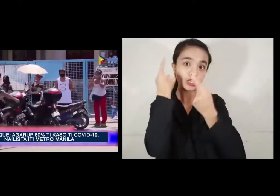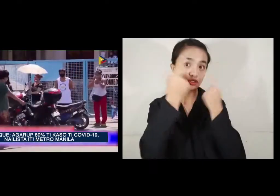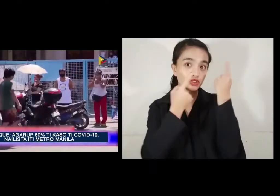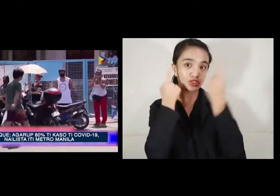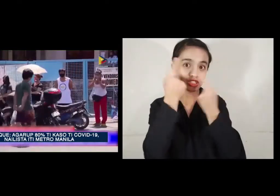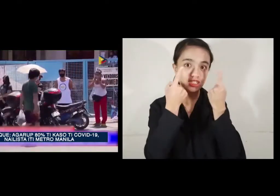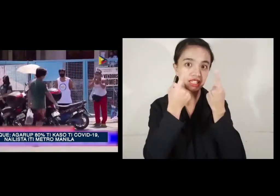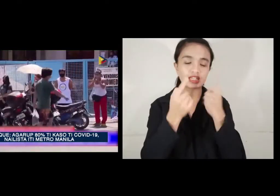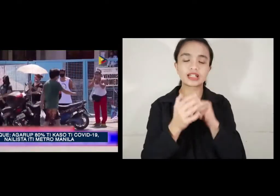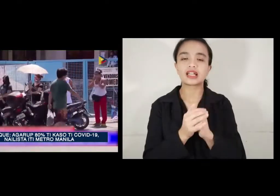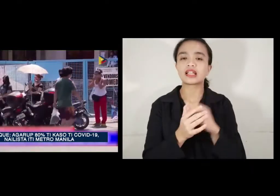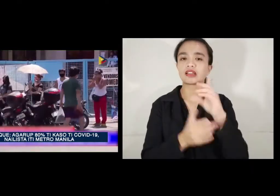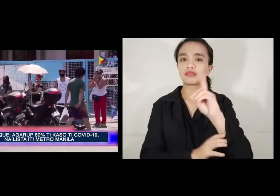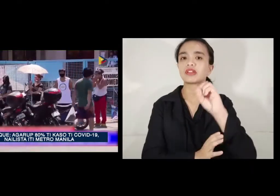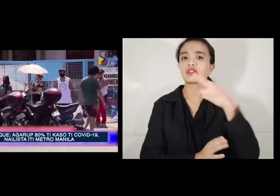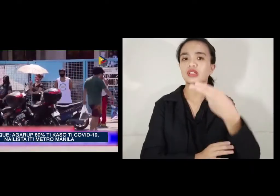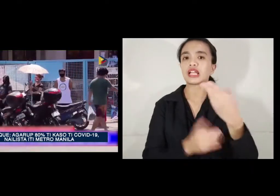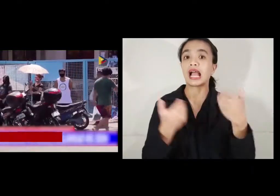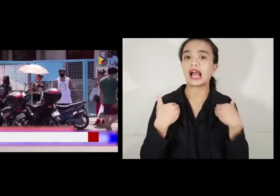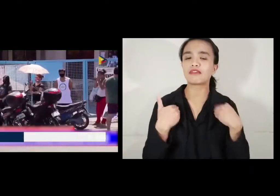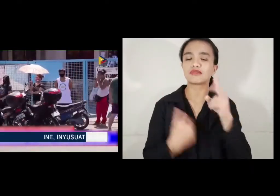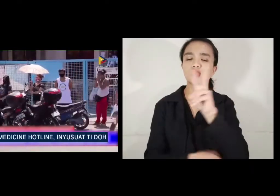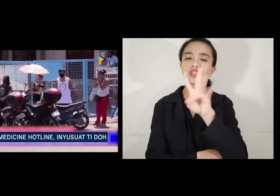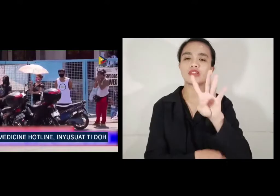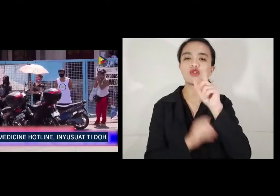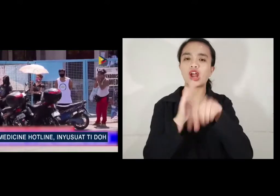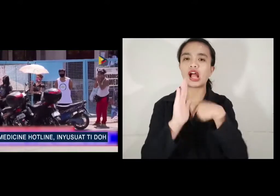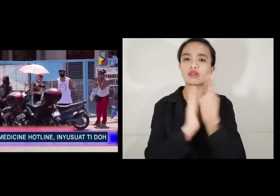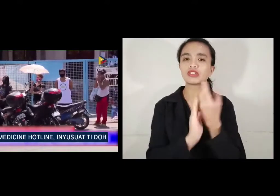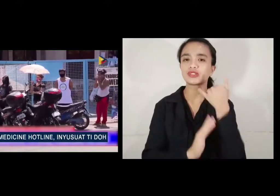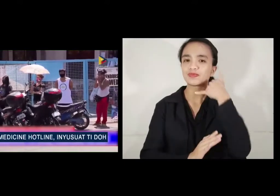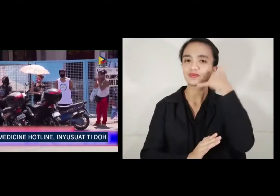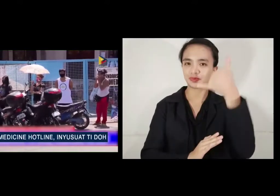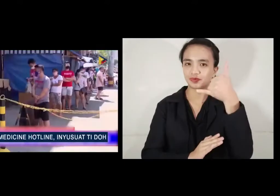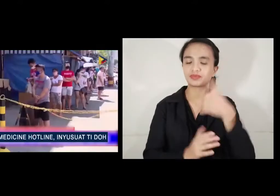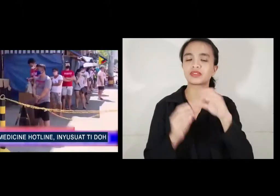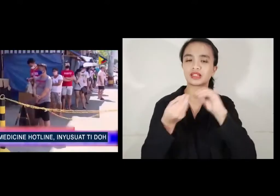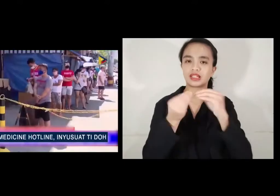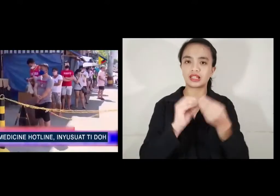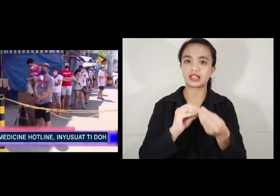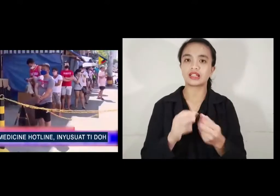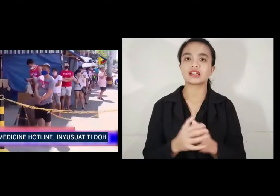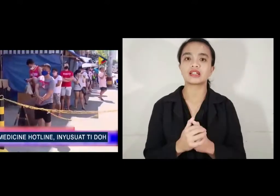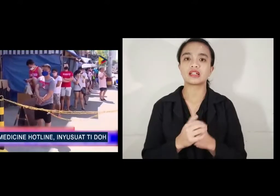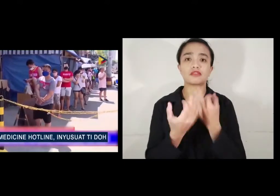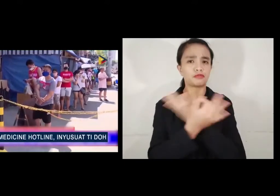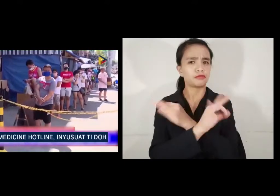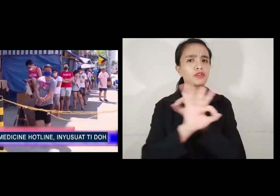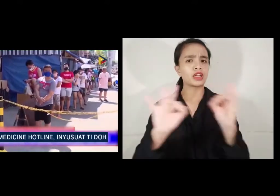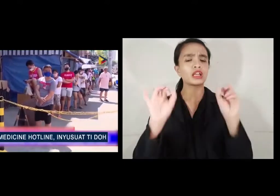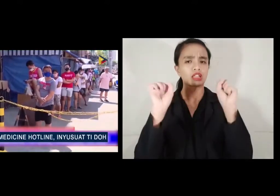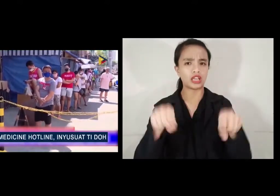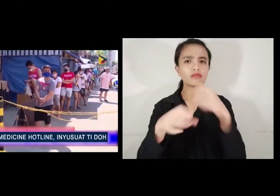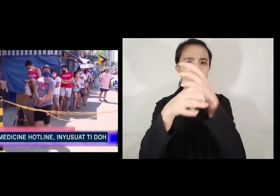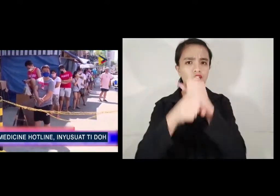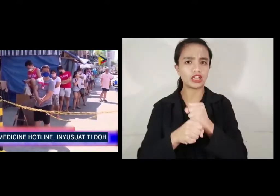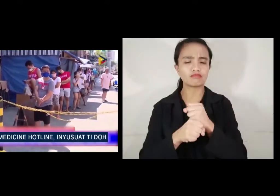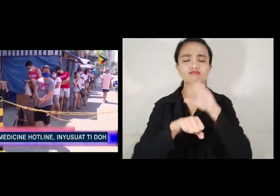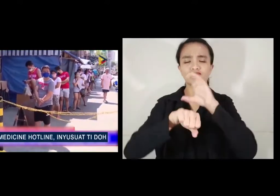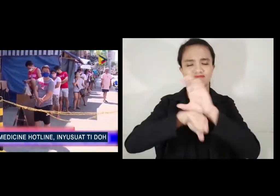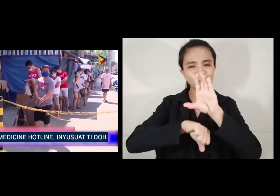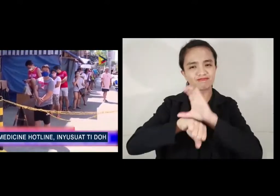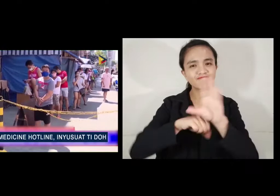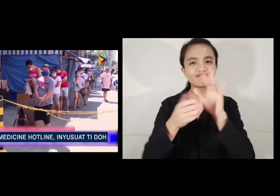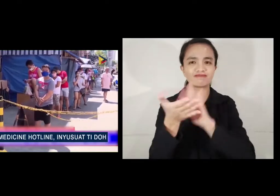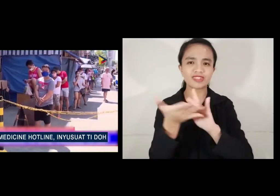residente nga yuswa ti DOH iti 24/7 telemedicine hotline. Babaan iti daytoy ket libre da ang makaala iti medical